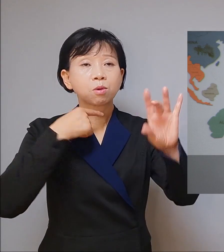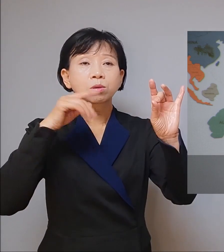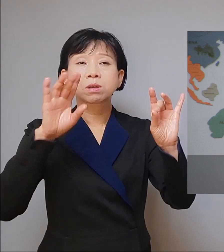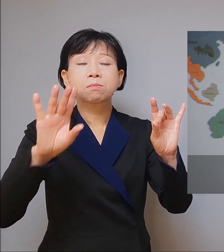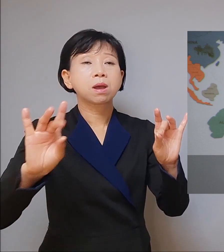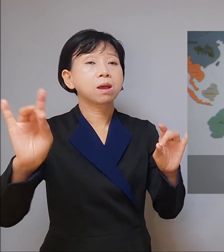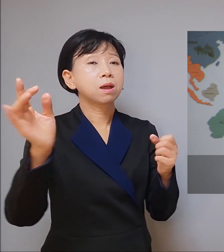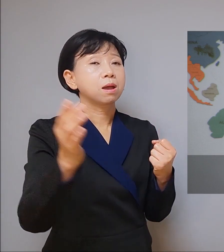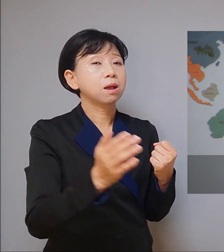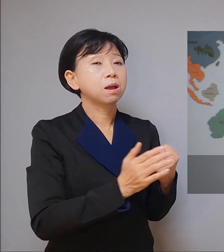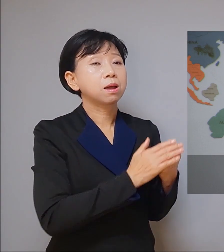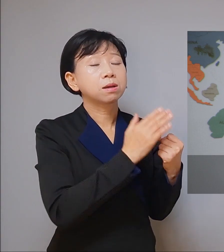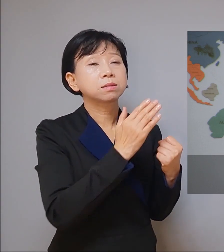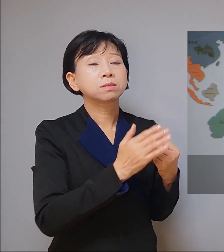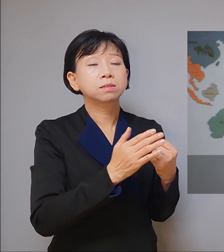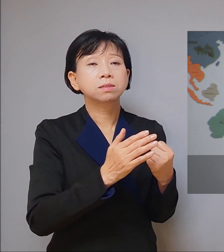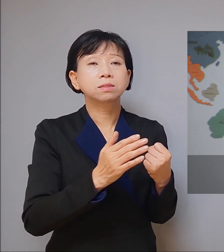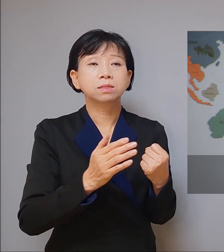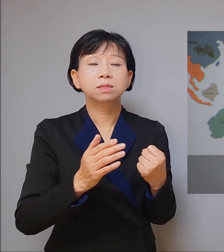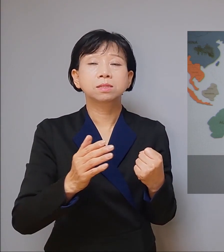줄이고 목이